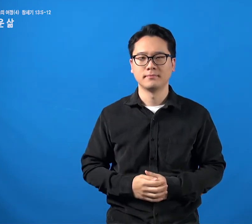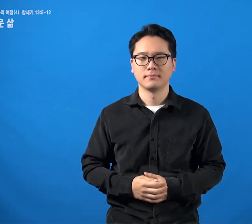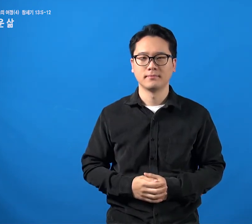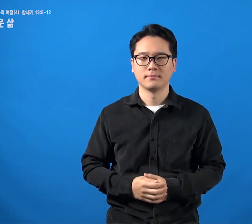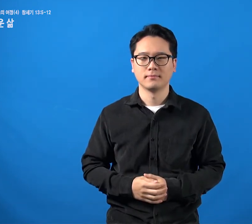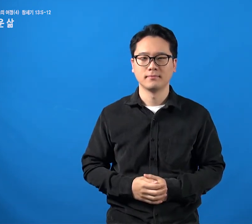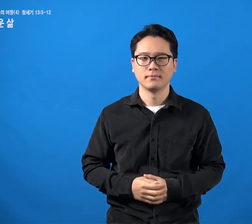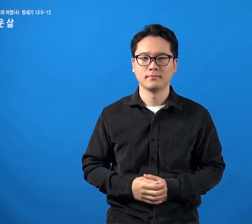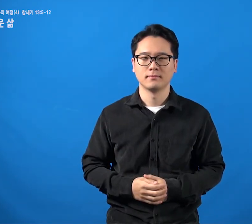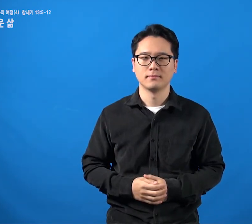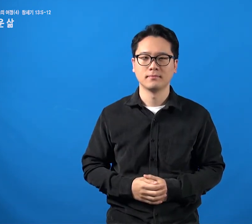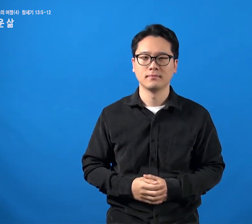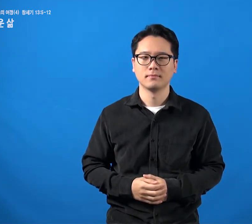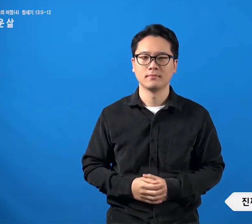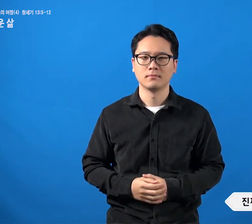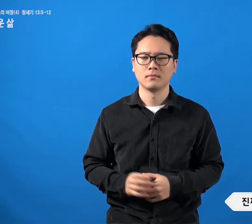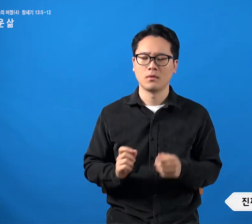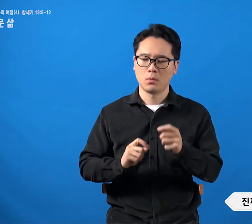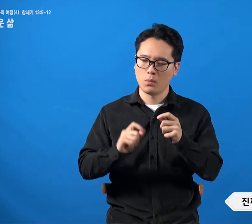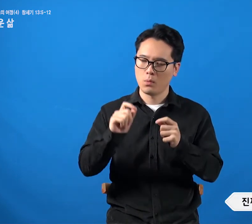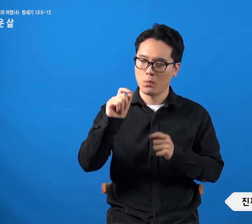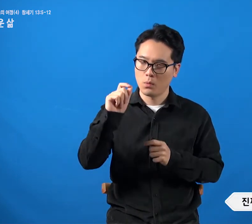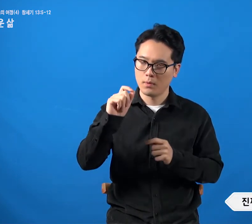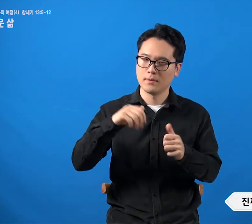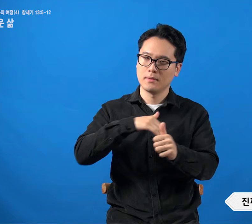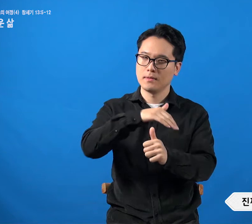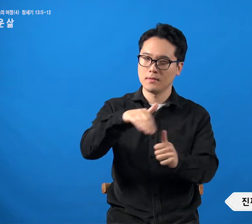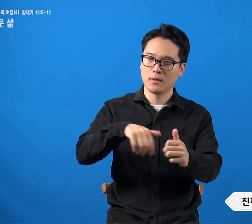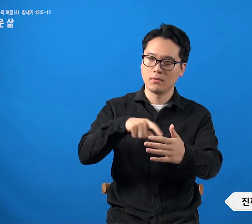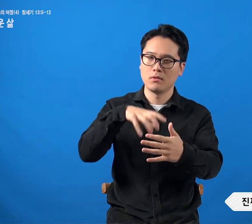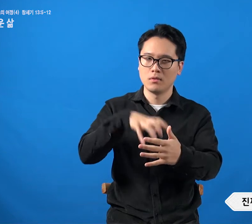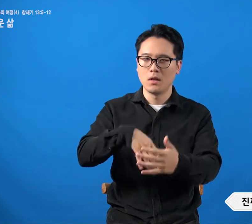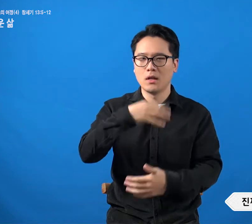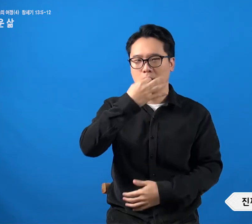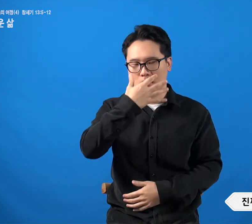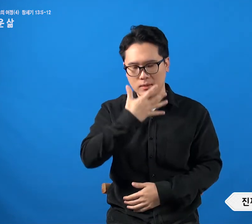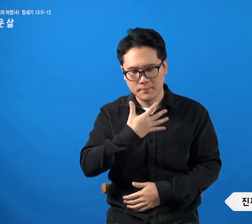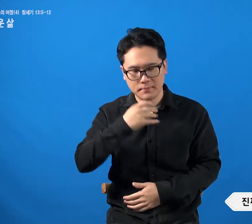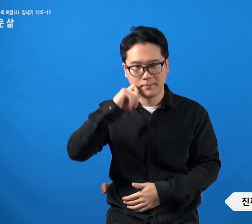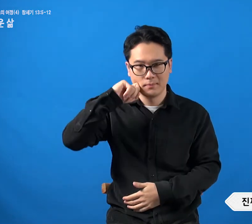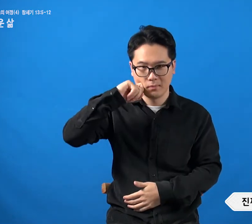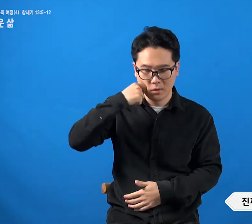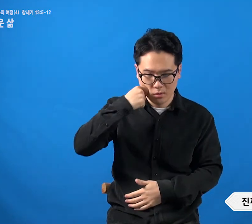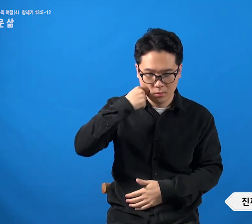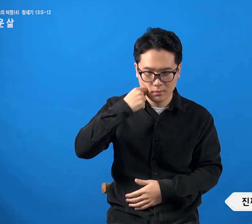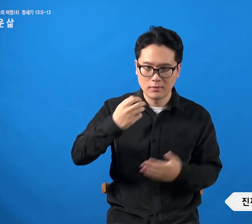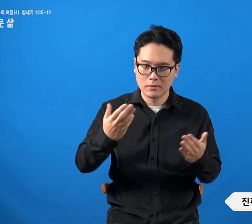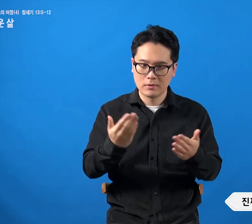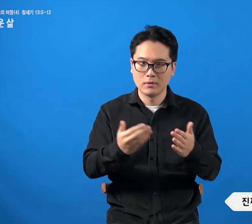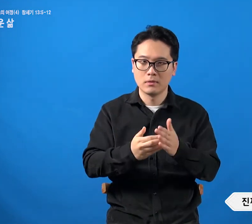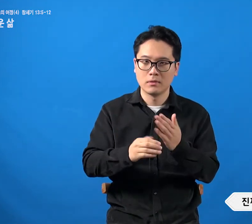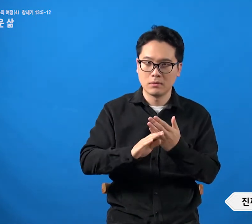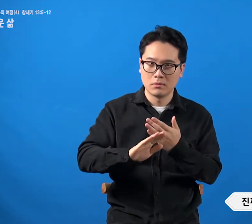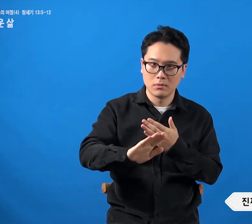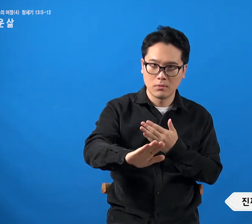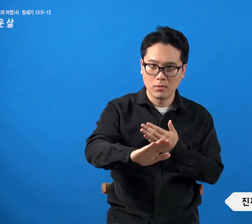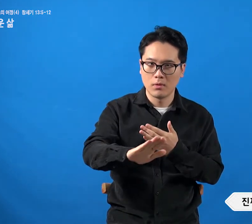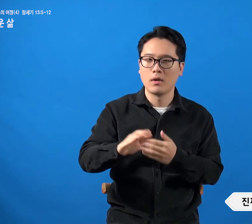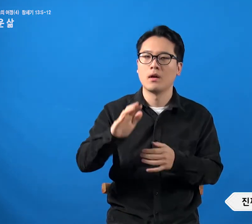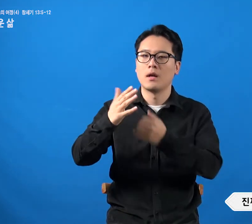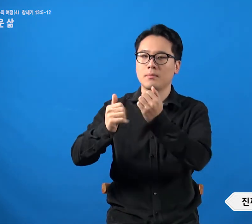오랜 그 상황 가운데 힘들고 어려운 모든 과정들을 지내서 하나님의 말씀하신 약속의